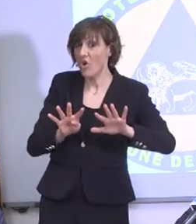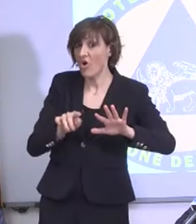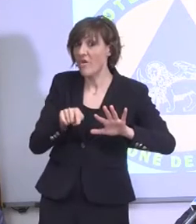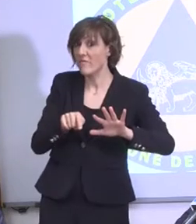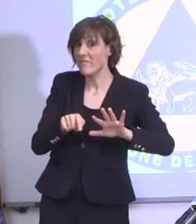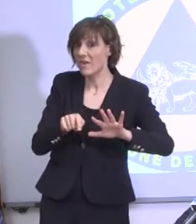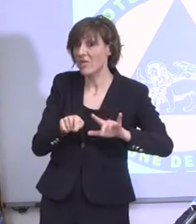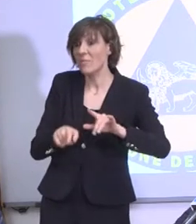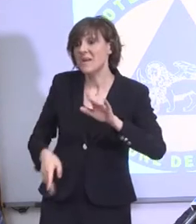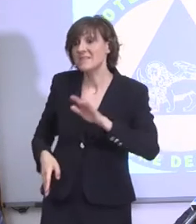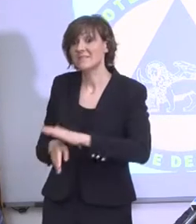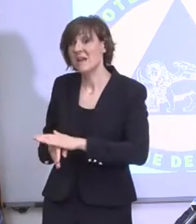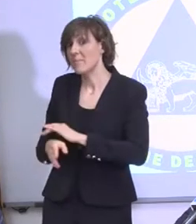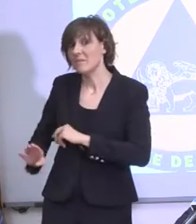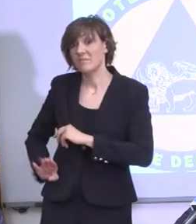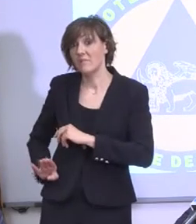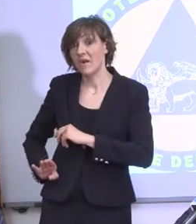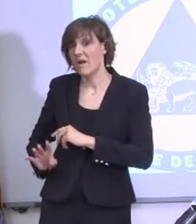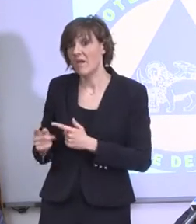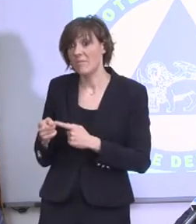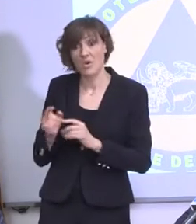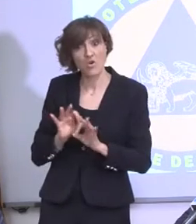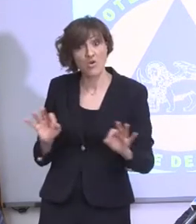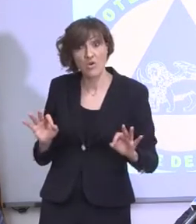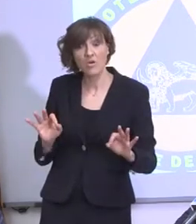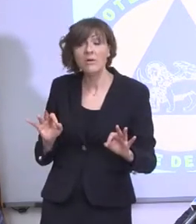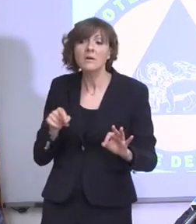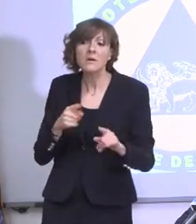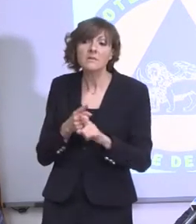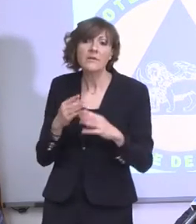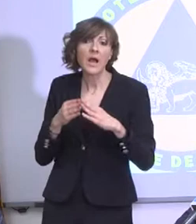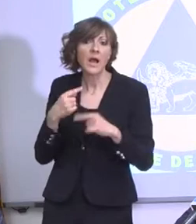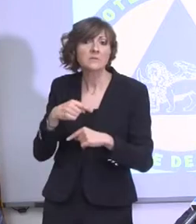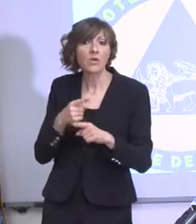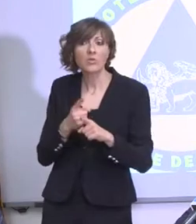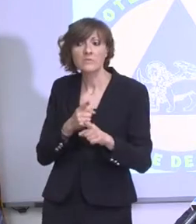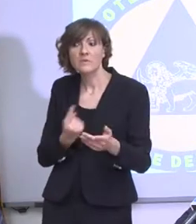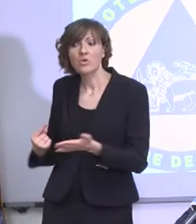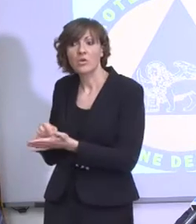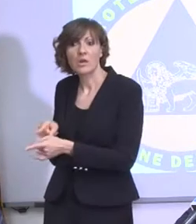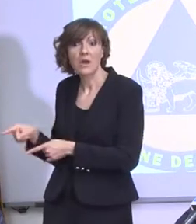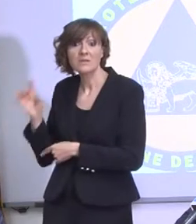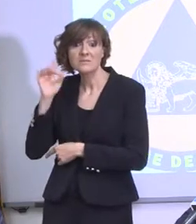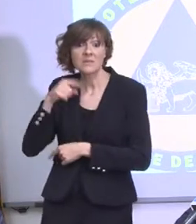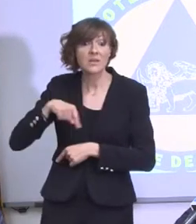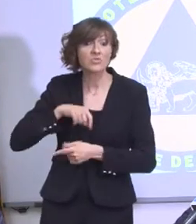appunto se noi non avessimo avuto questi due centri di accoglienza non avremmo avuto due grandi focolai